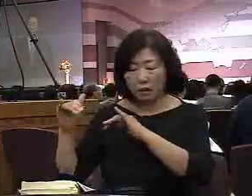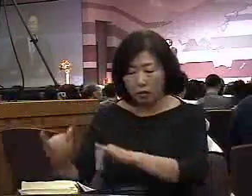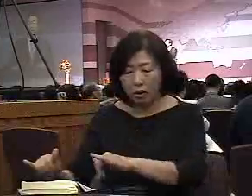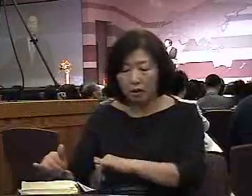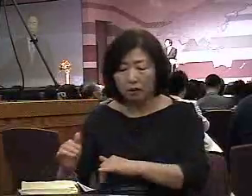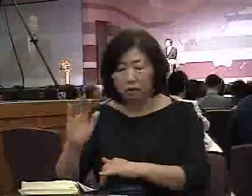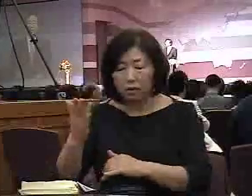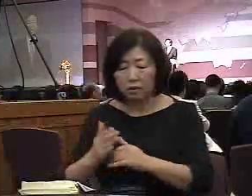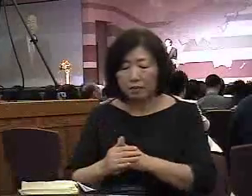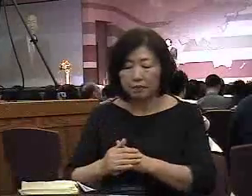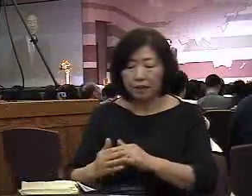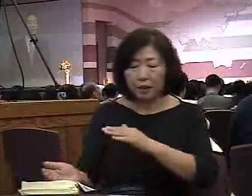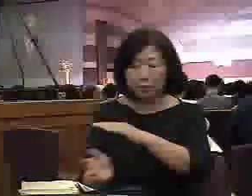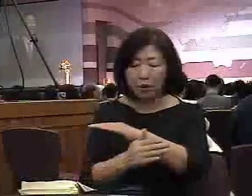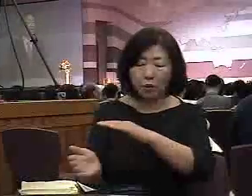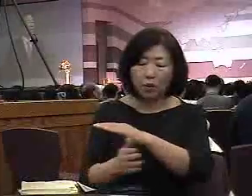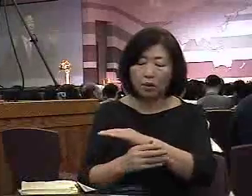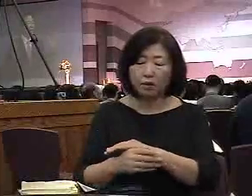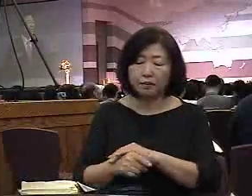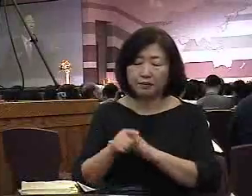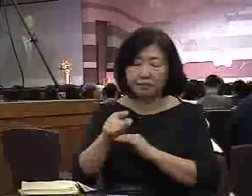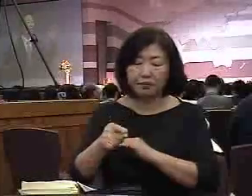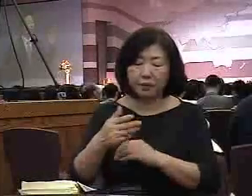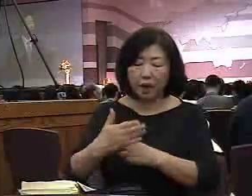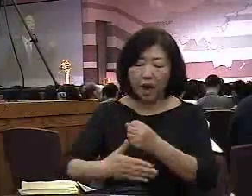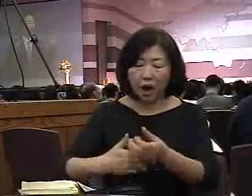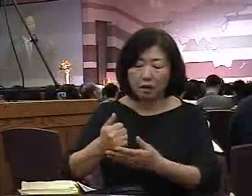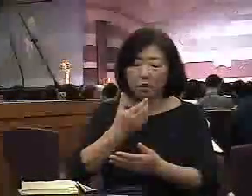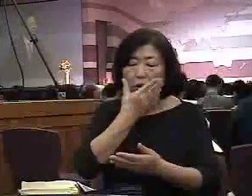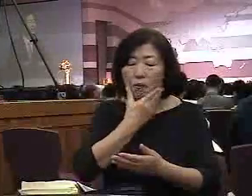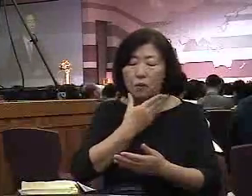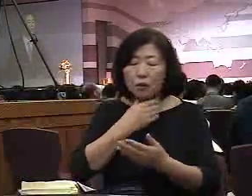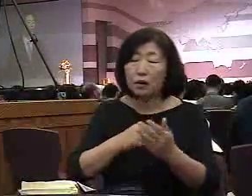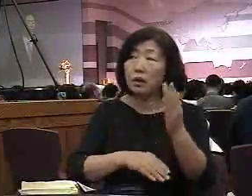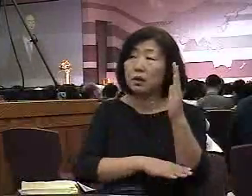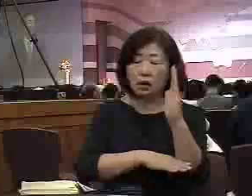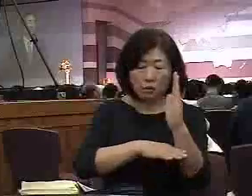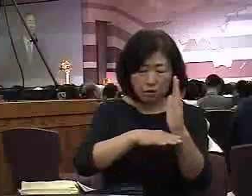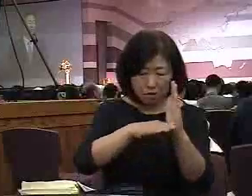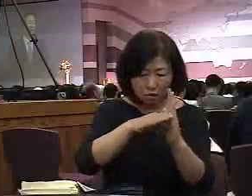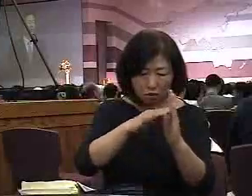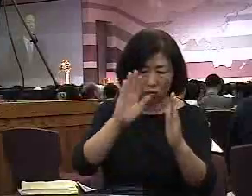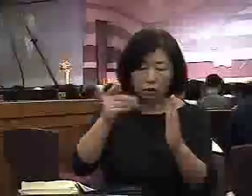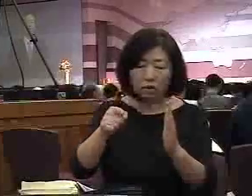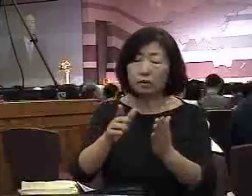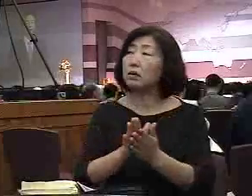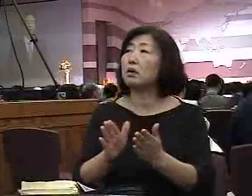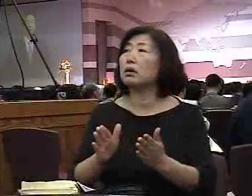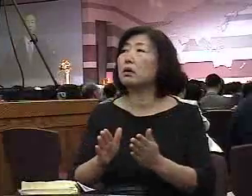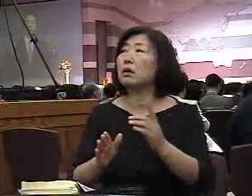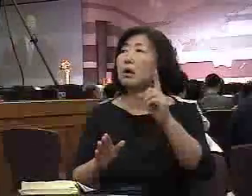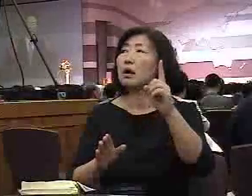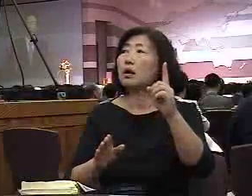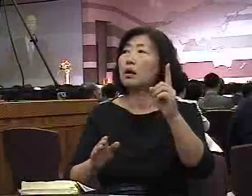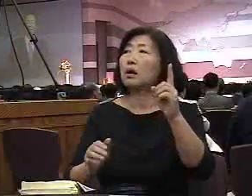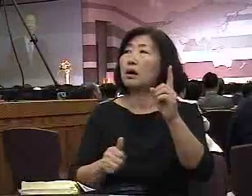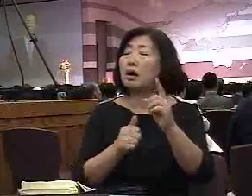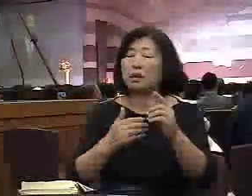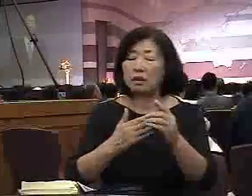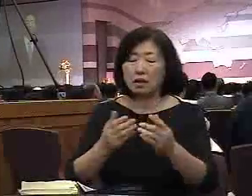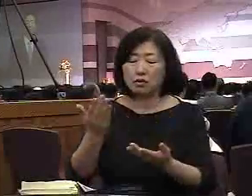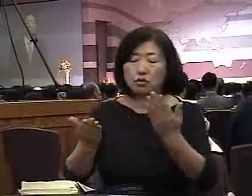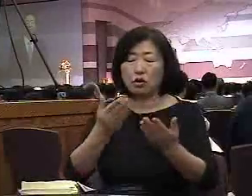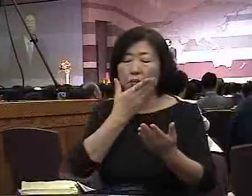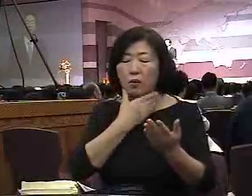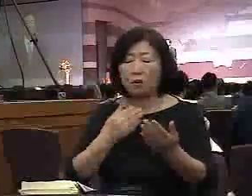복을 내려놔야 비워야 거기에 하나님의 복이 채워지는 것입니다. 한번 따라하겠습니다. 내 수준의 복을